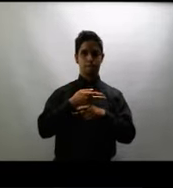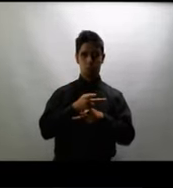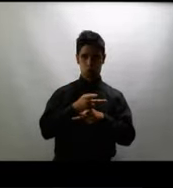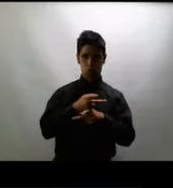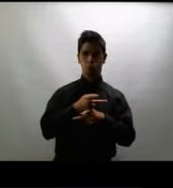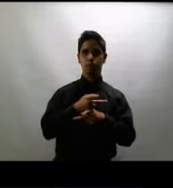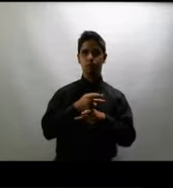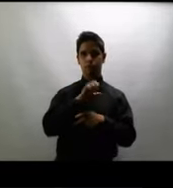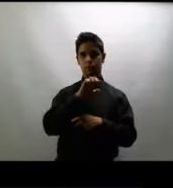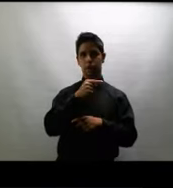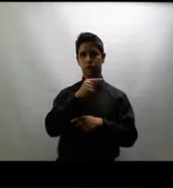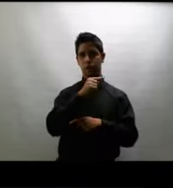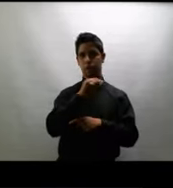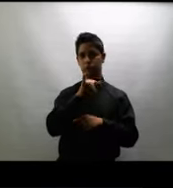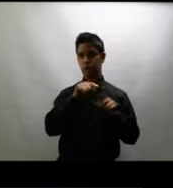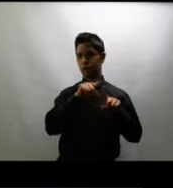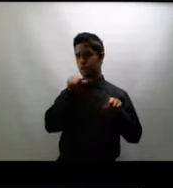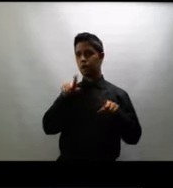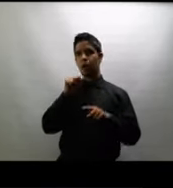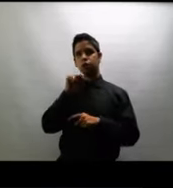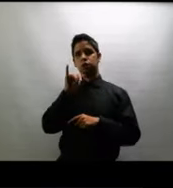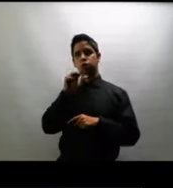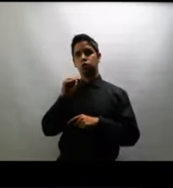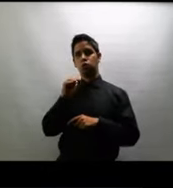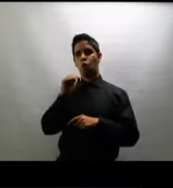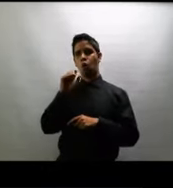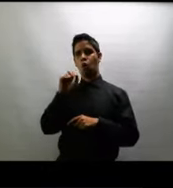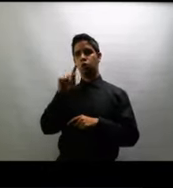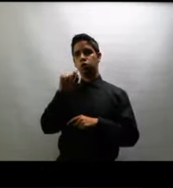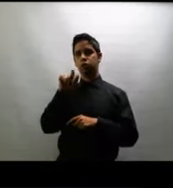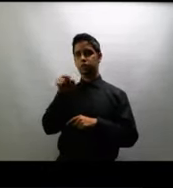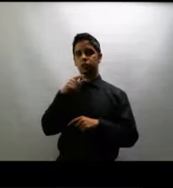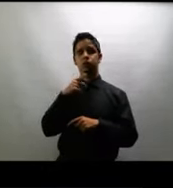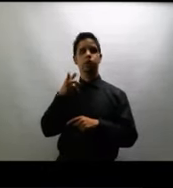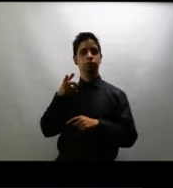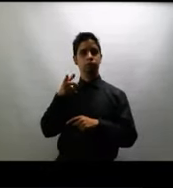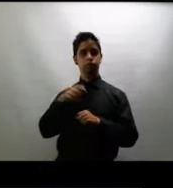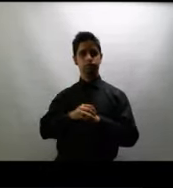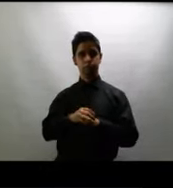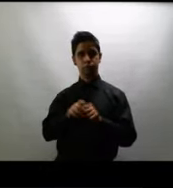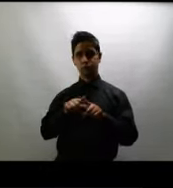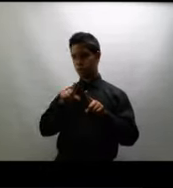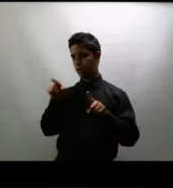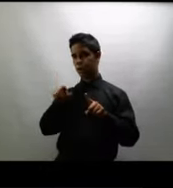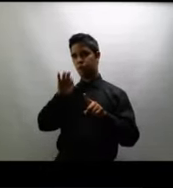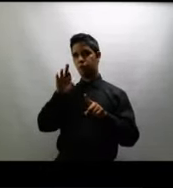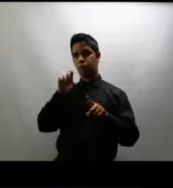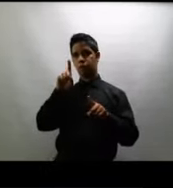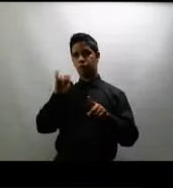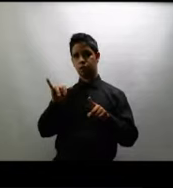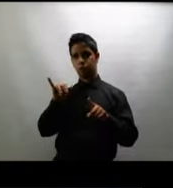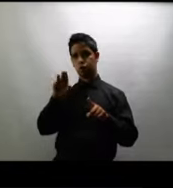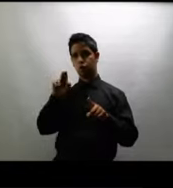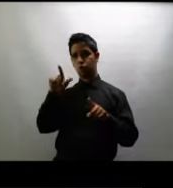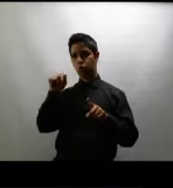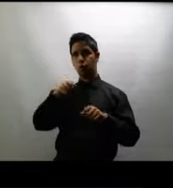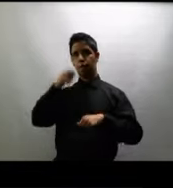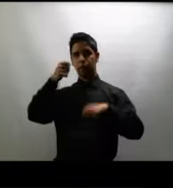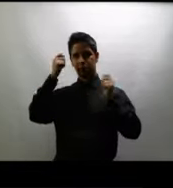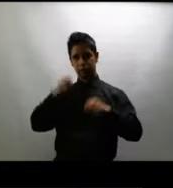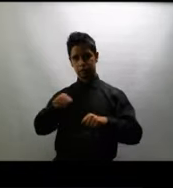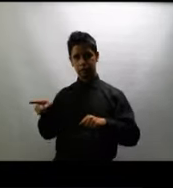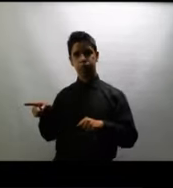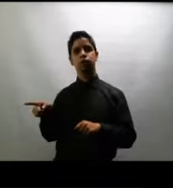Eggy Sierra. Tengo a Tico Ortiz, saxofonista. Uh-huh. Freddy Burgos, baterista. Y